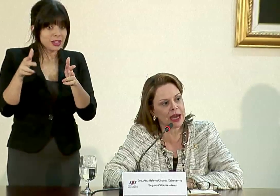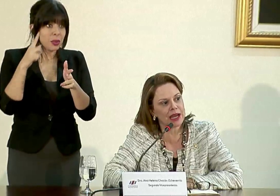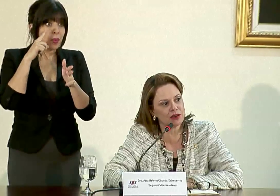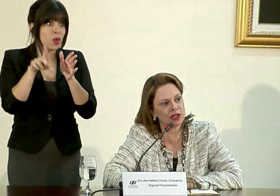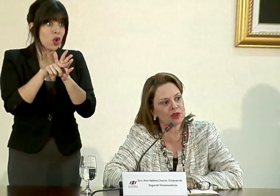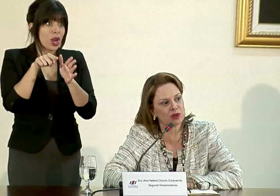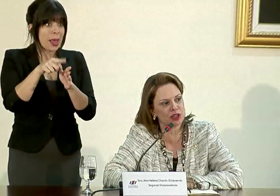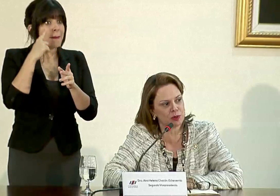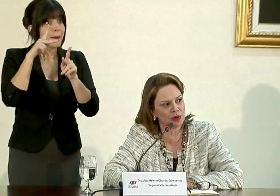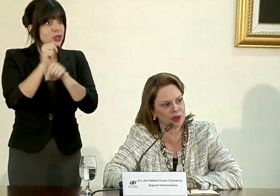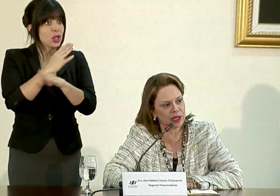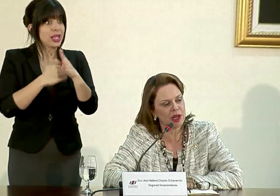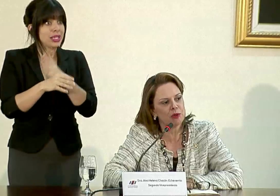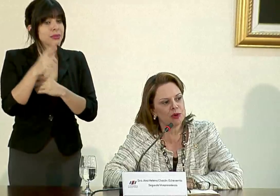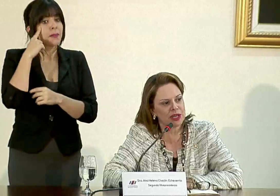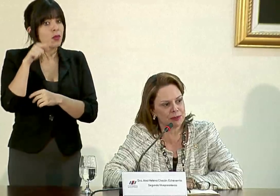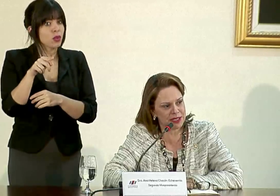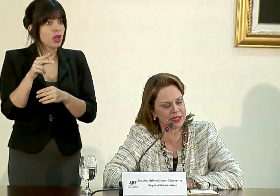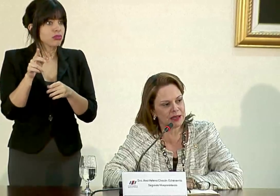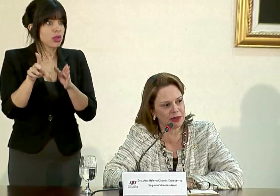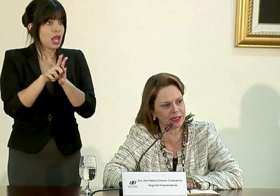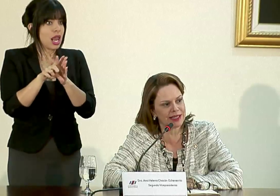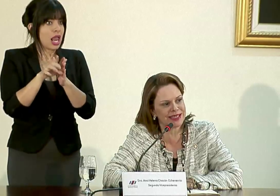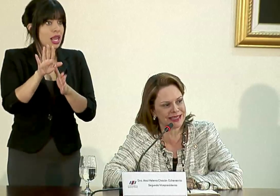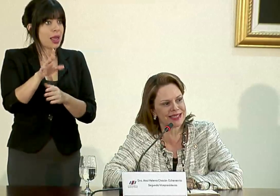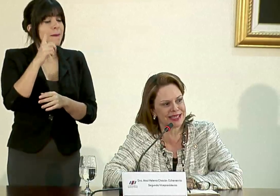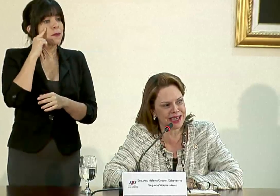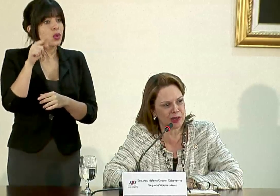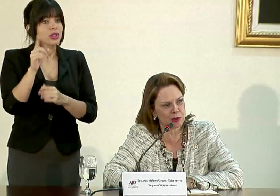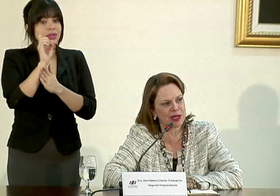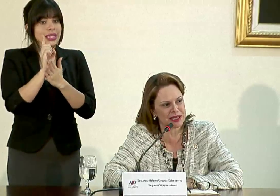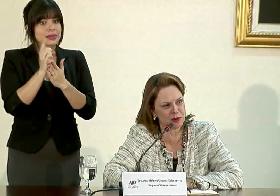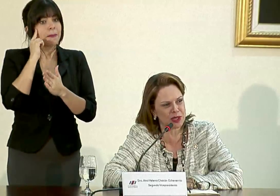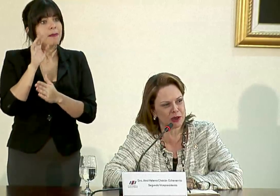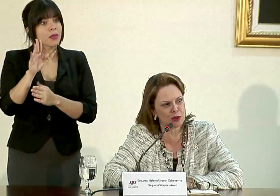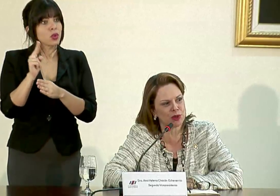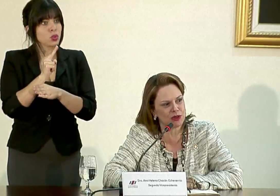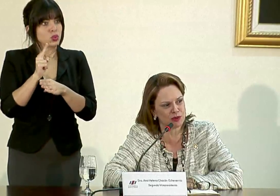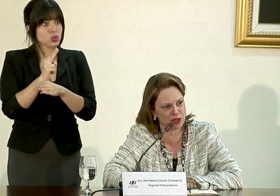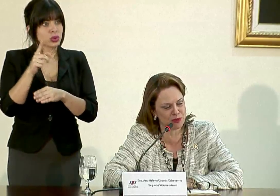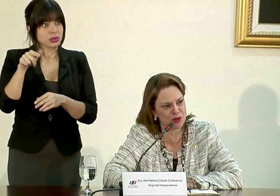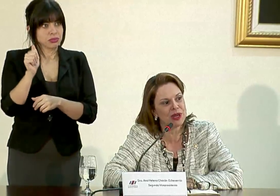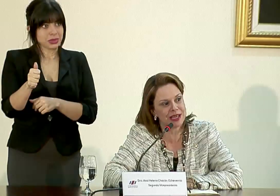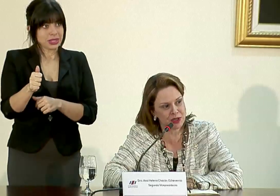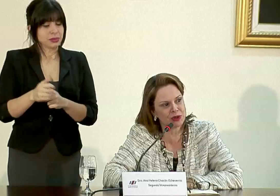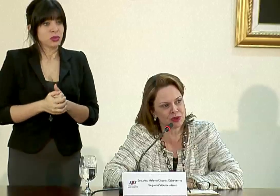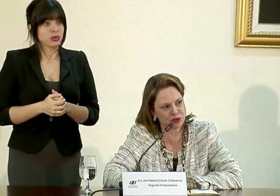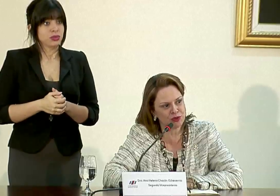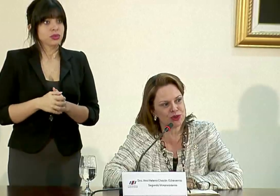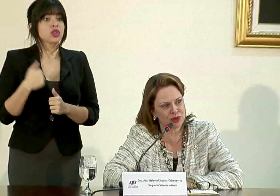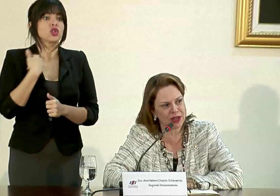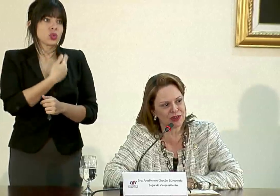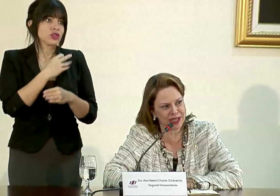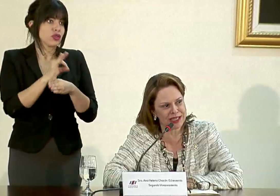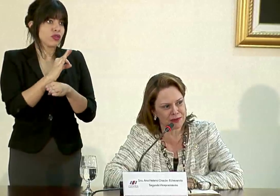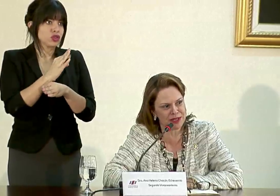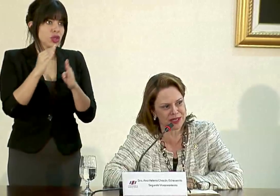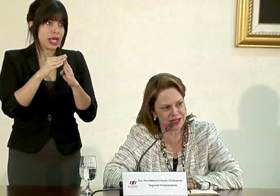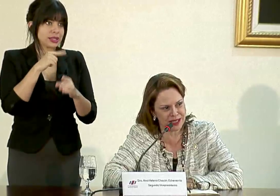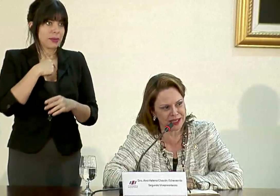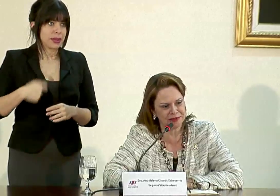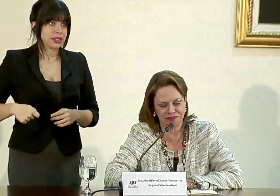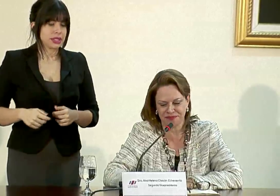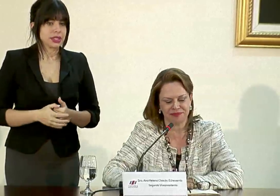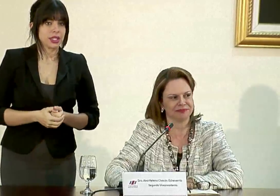por ley a ellos les corresponde porque precisamente están diseñados para ser usados por ellos mismos y son nuestros funcionarios de casa